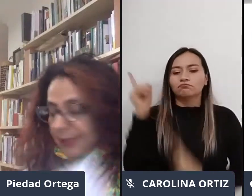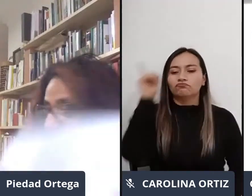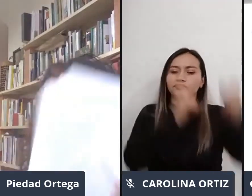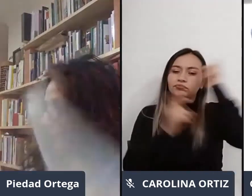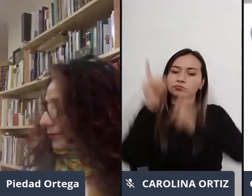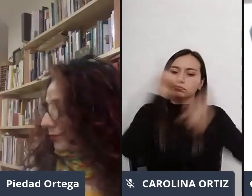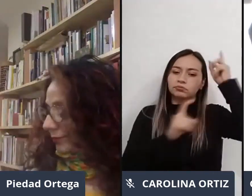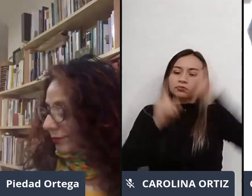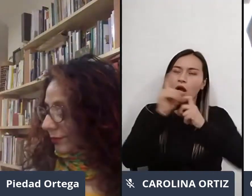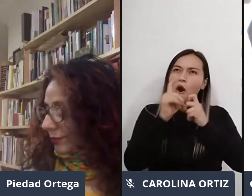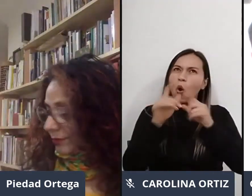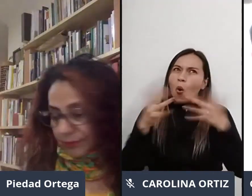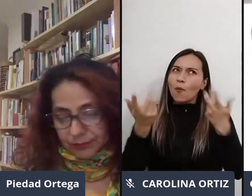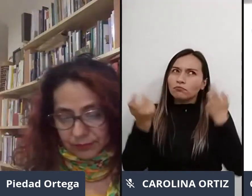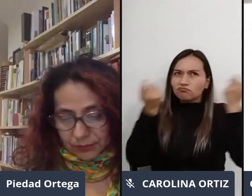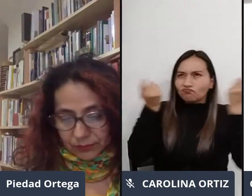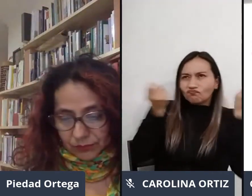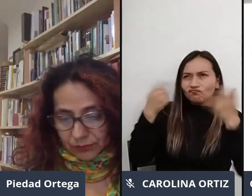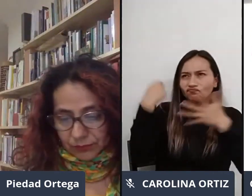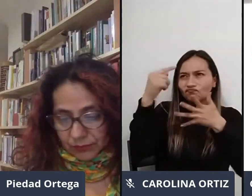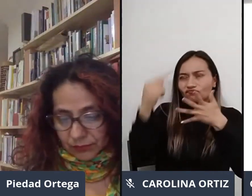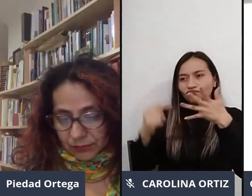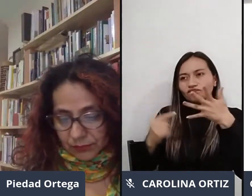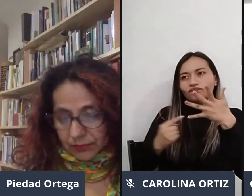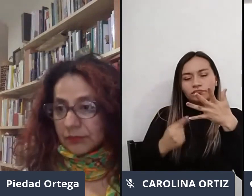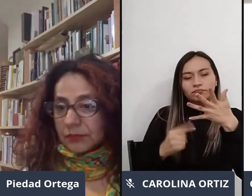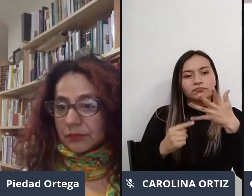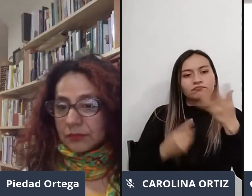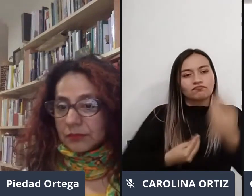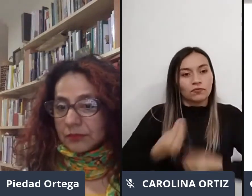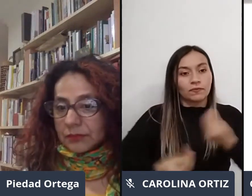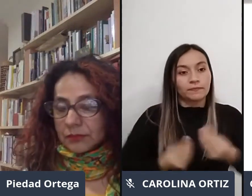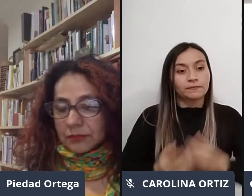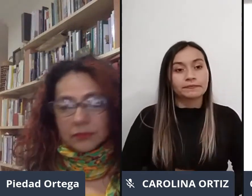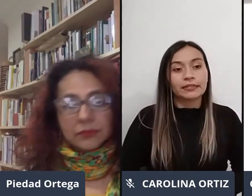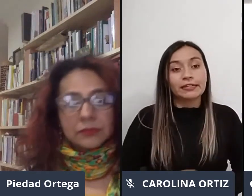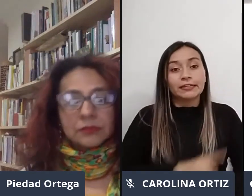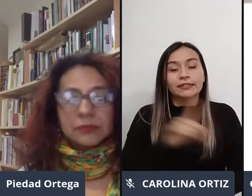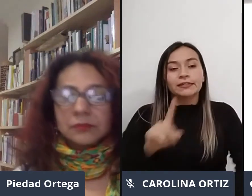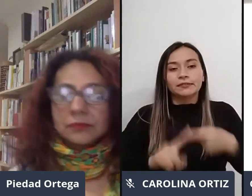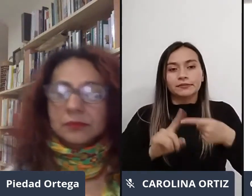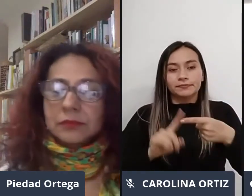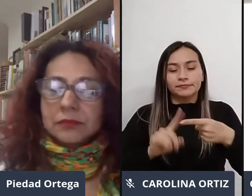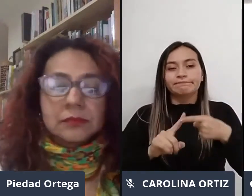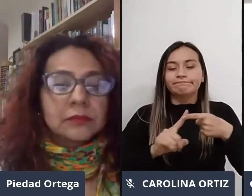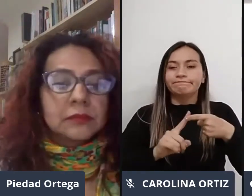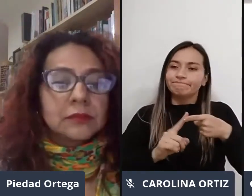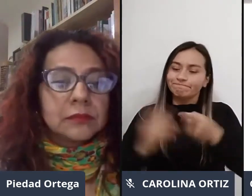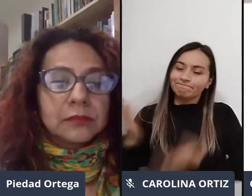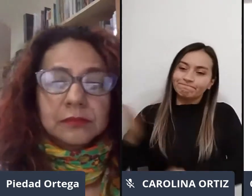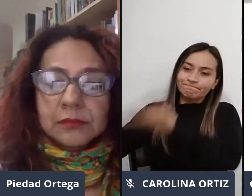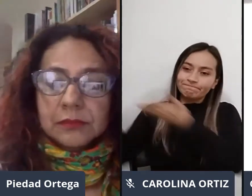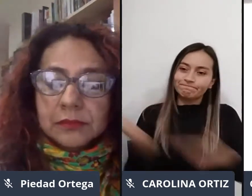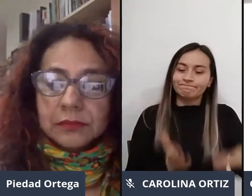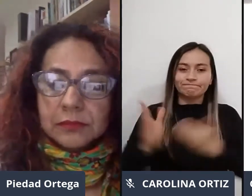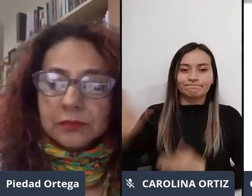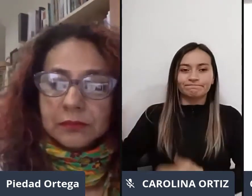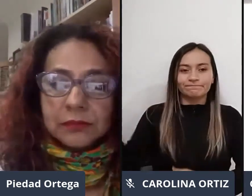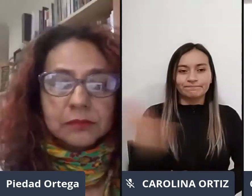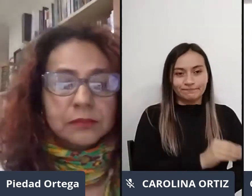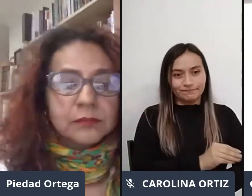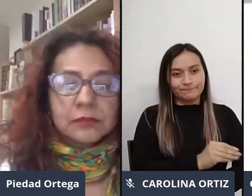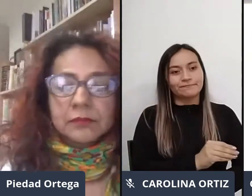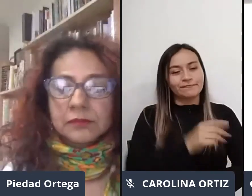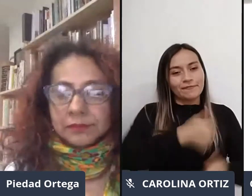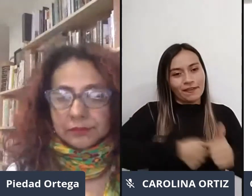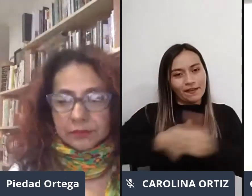hacemos. Entonces, primero que todo, pues, dar la bienvenida a todos, a todos